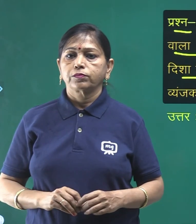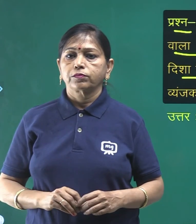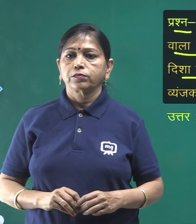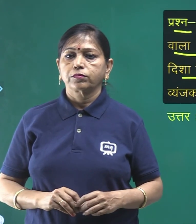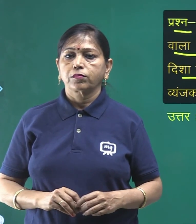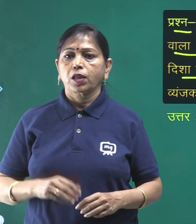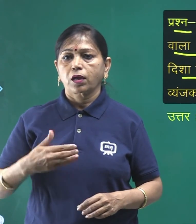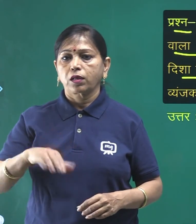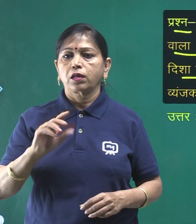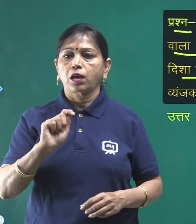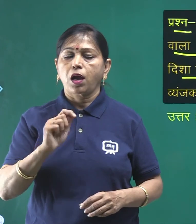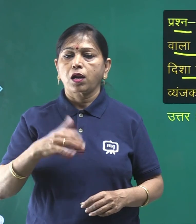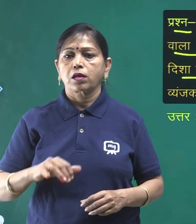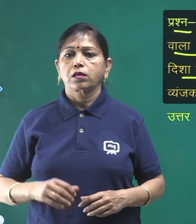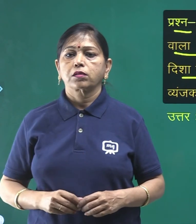किए गए कार्य का